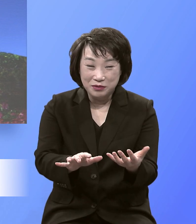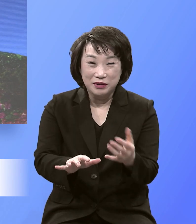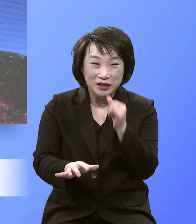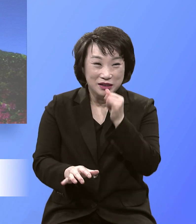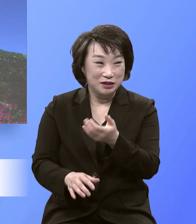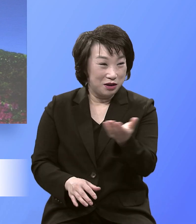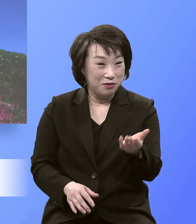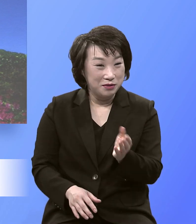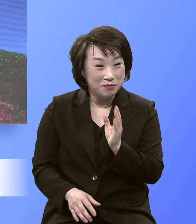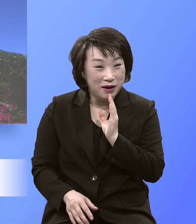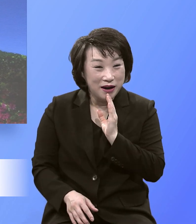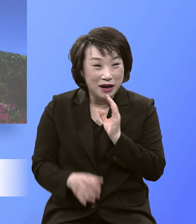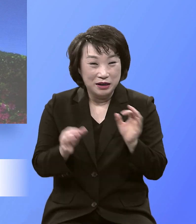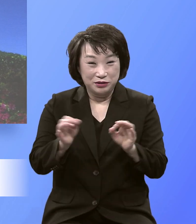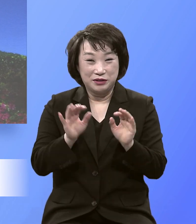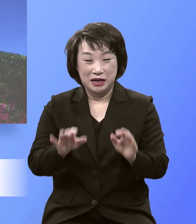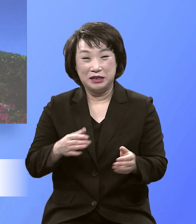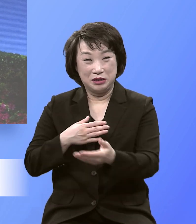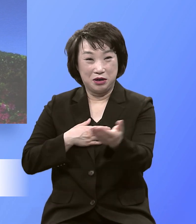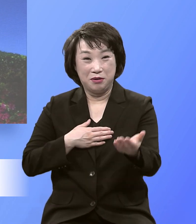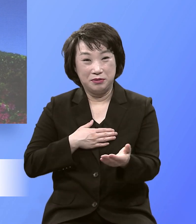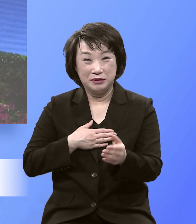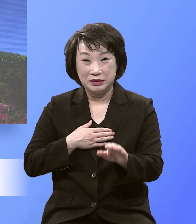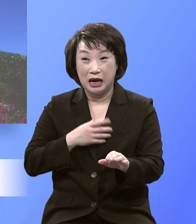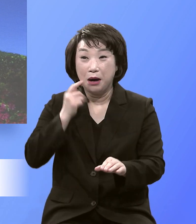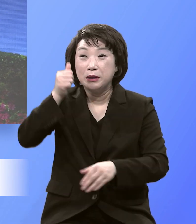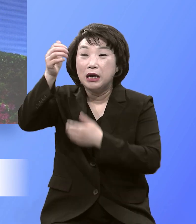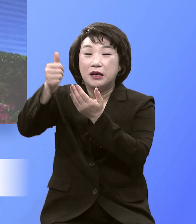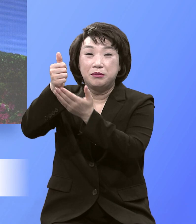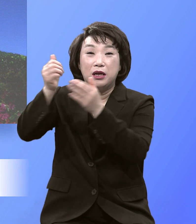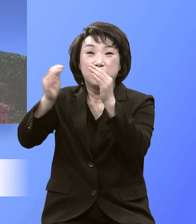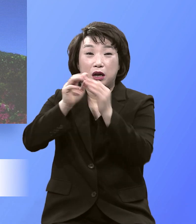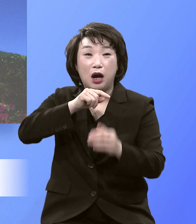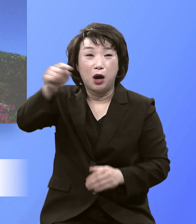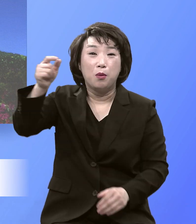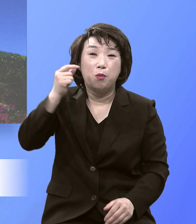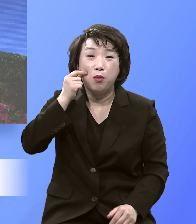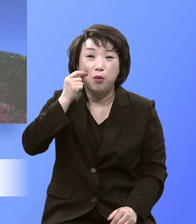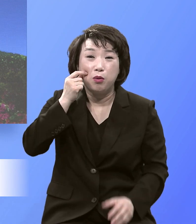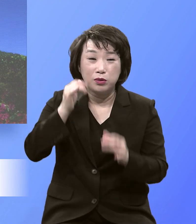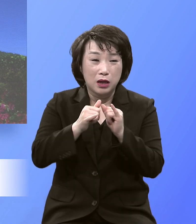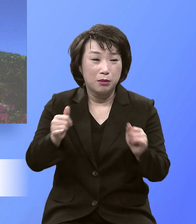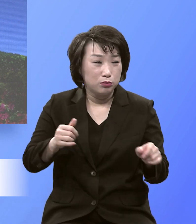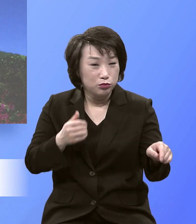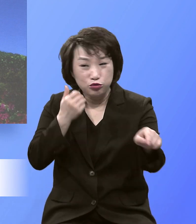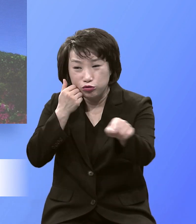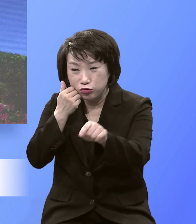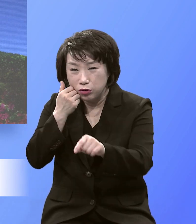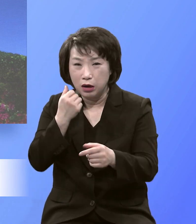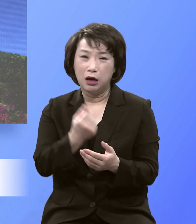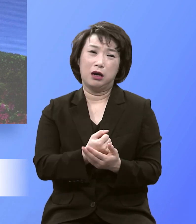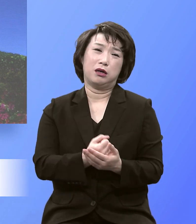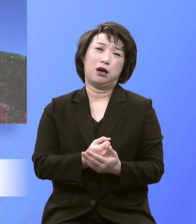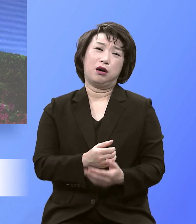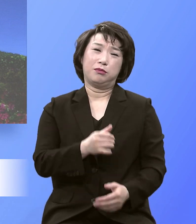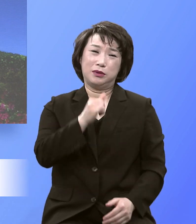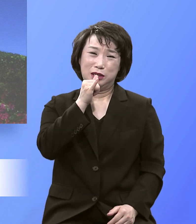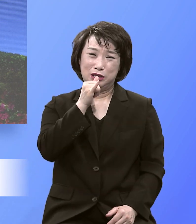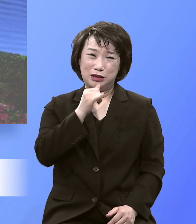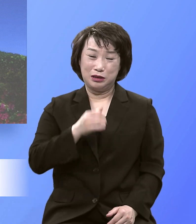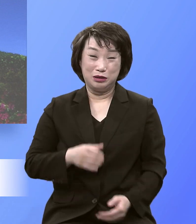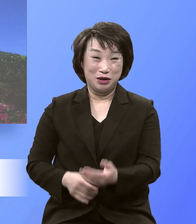절차가 이루어진다면 여기서 아버지 집에 못 갈 사람이 얼마나 안타까운가. 응?